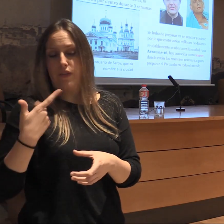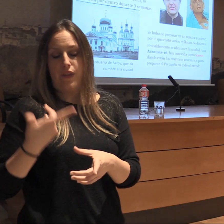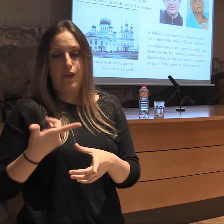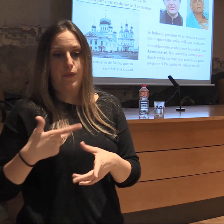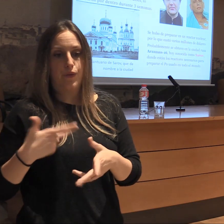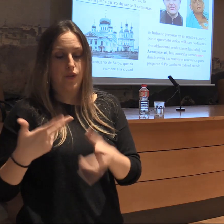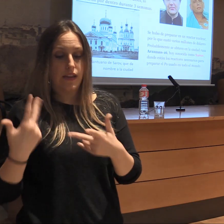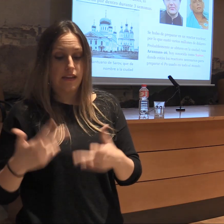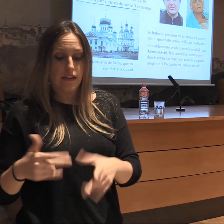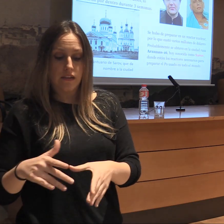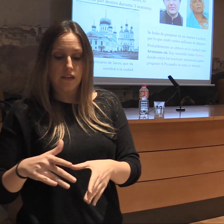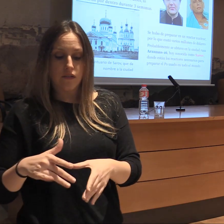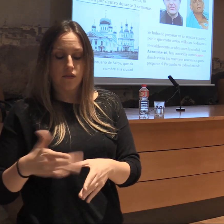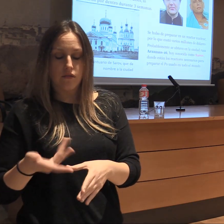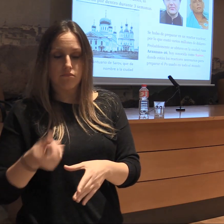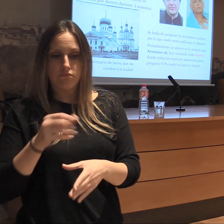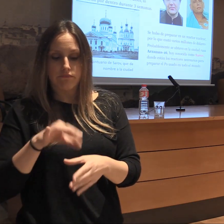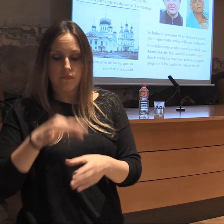Millennium de Londres.